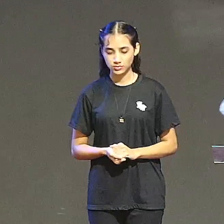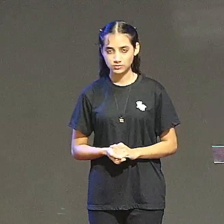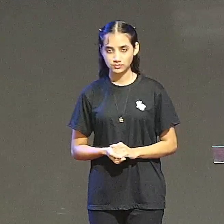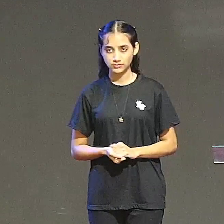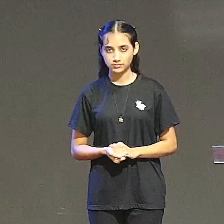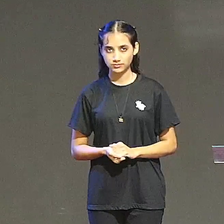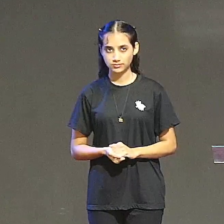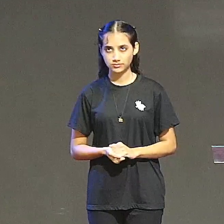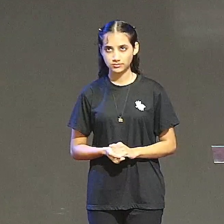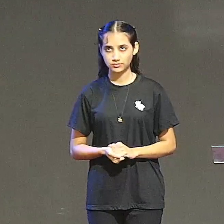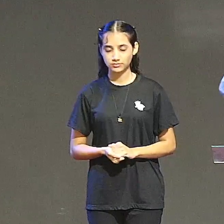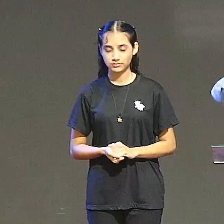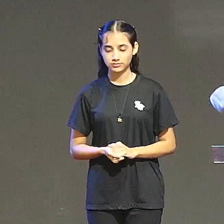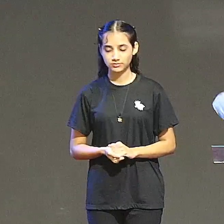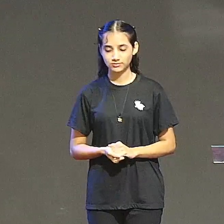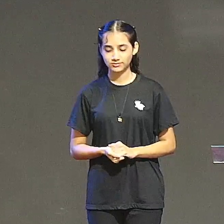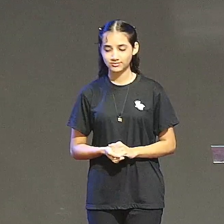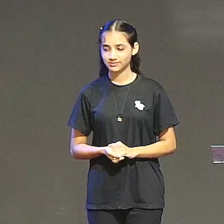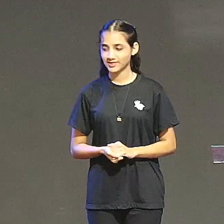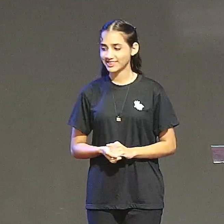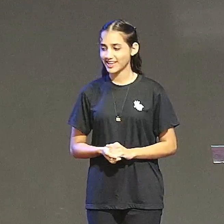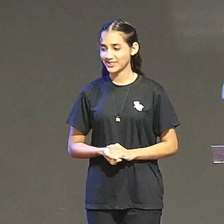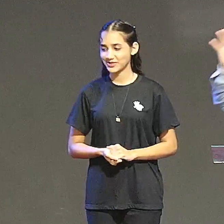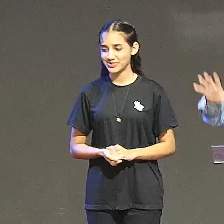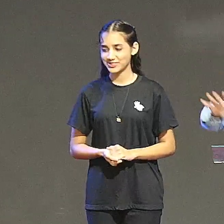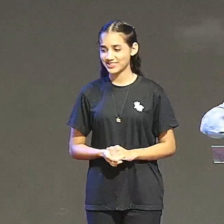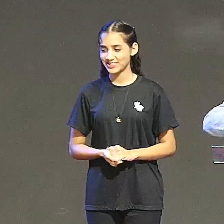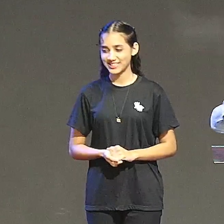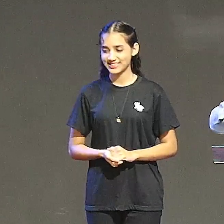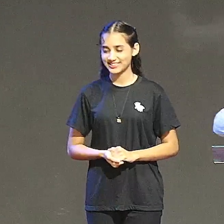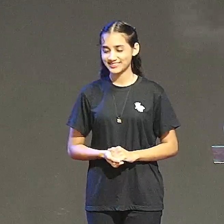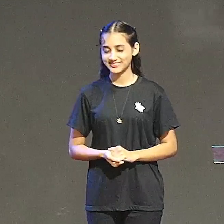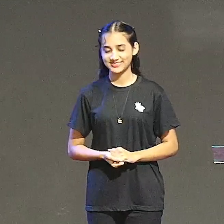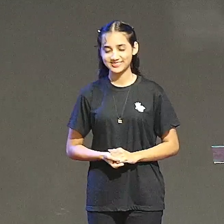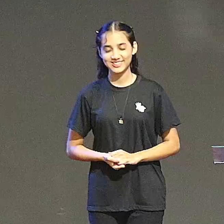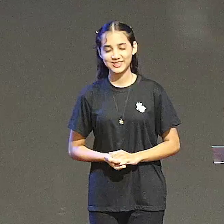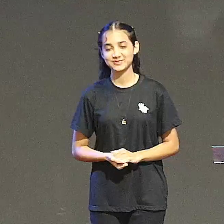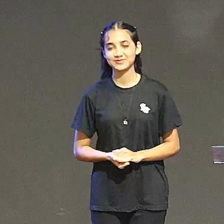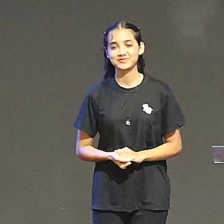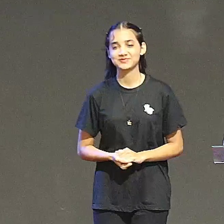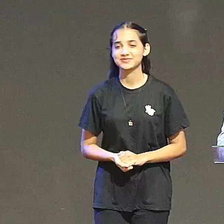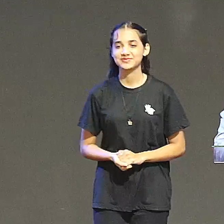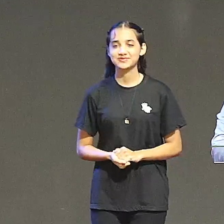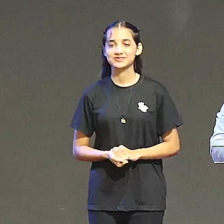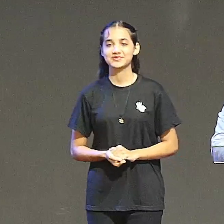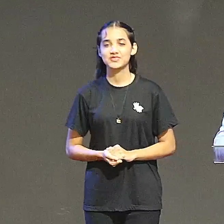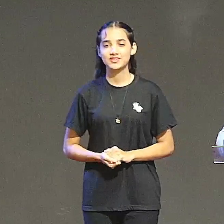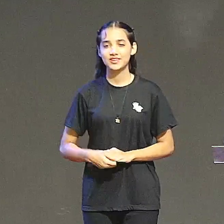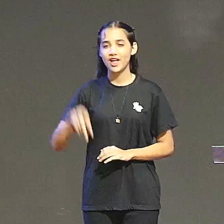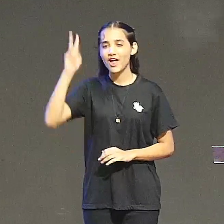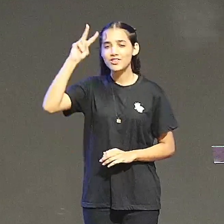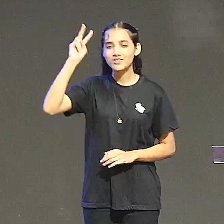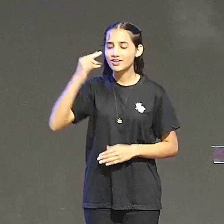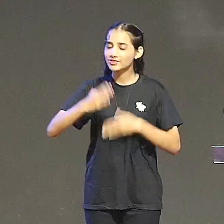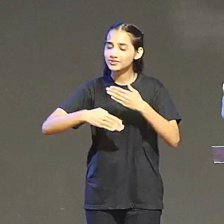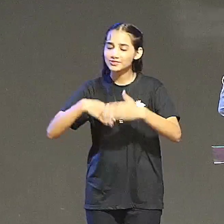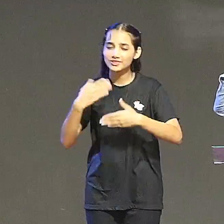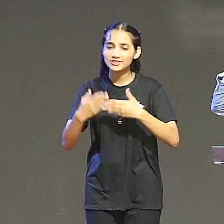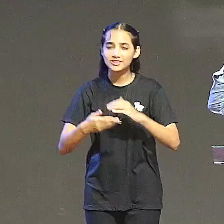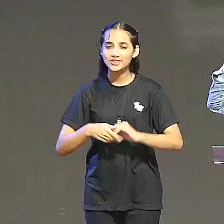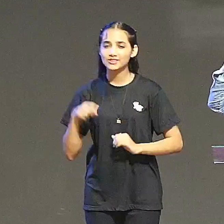cálculos matemáticos de de matemáticos avançados e tal ao longo da história da humanidade descobriu-se